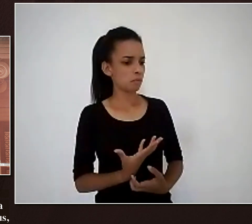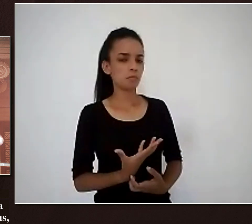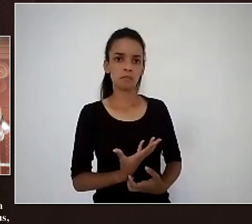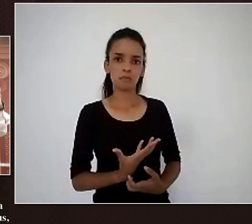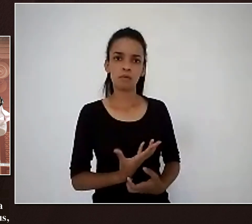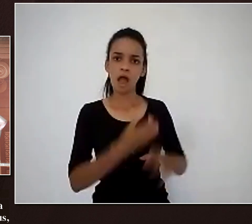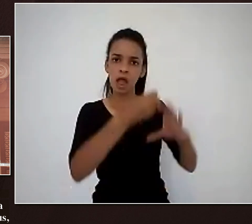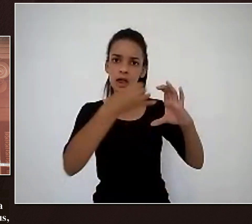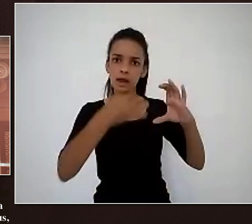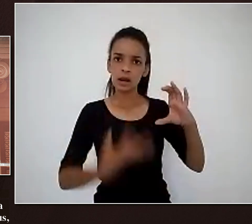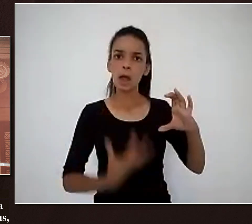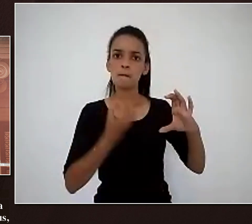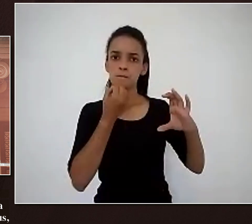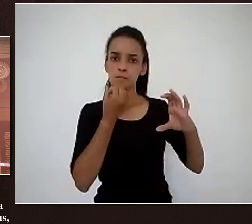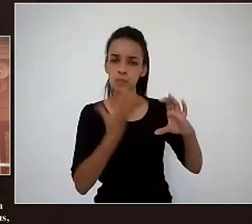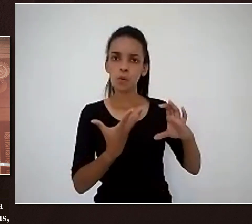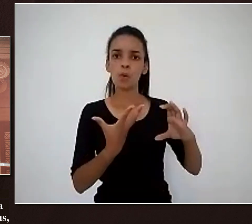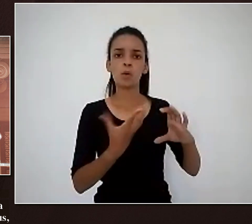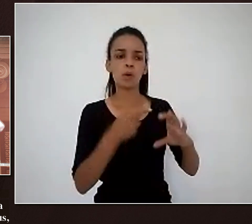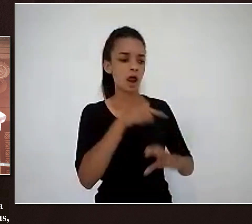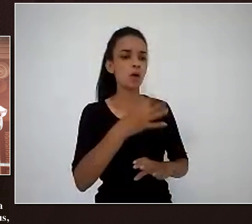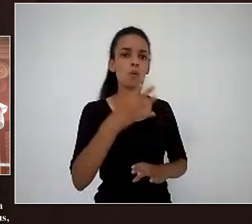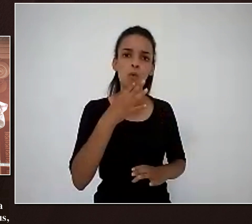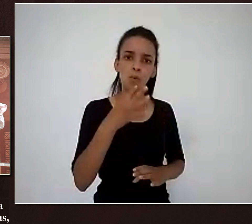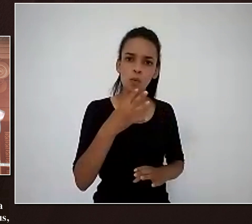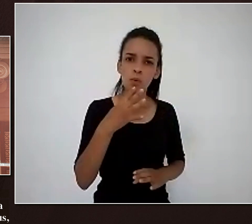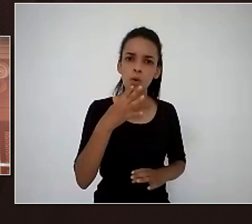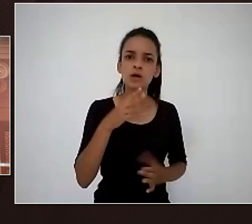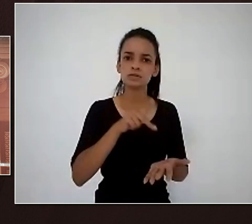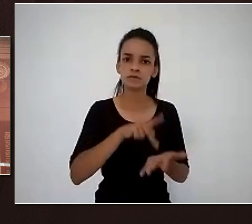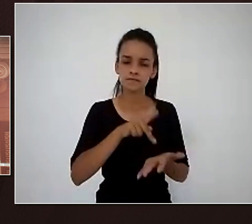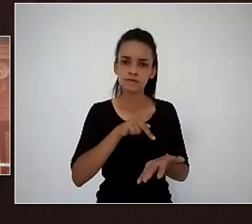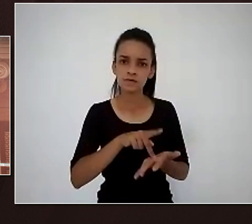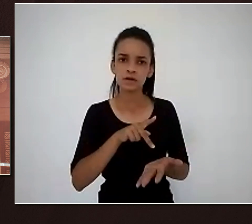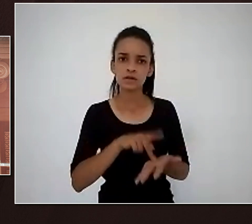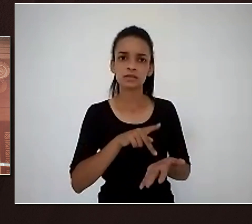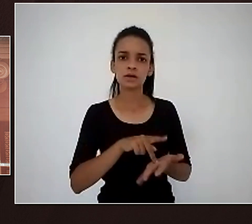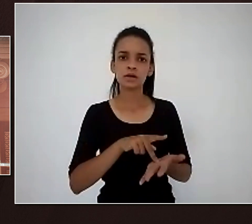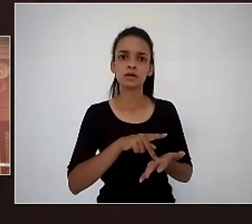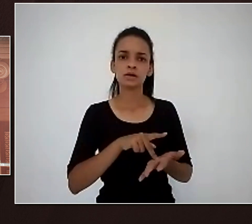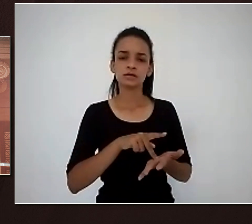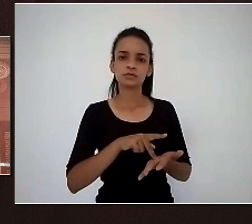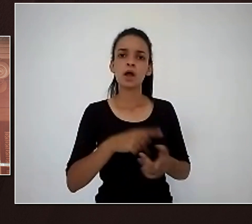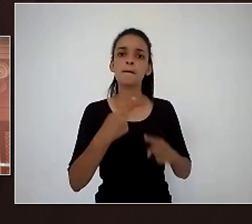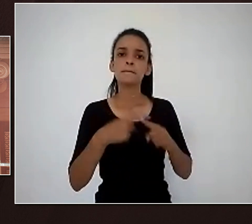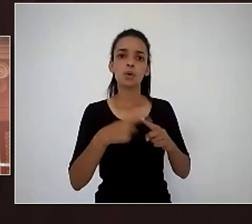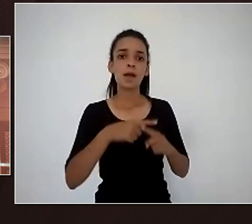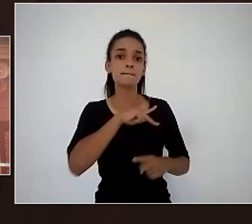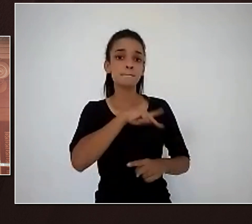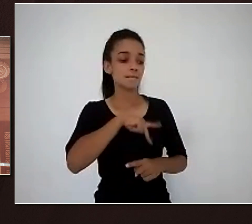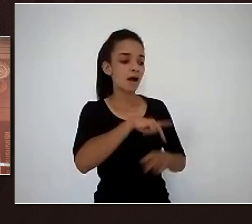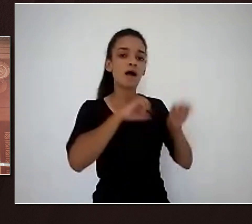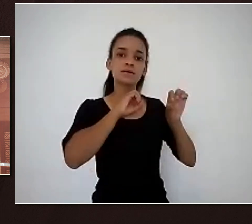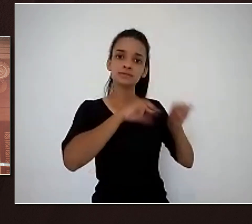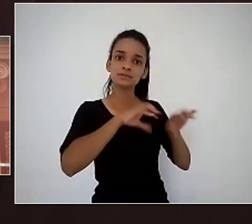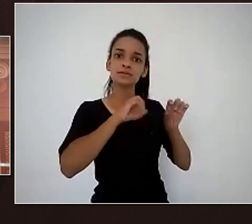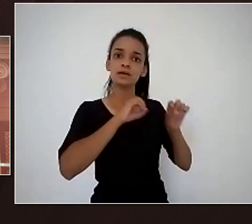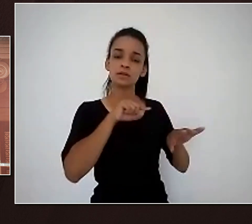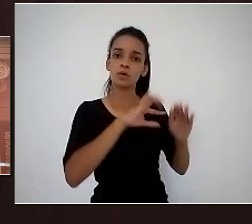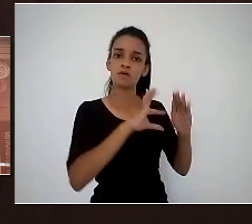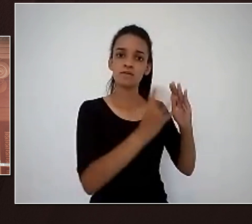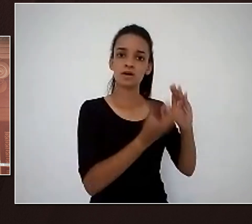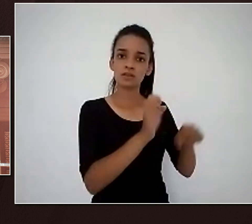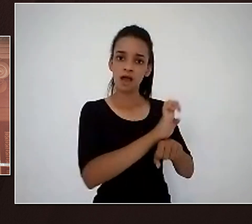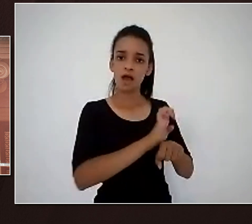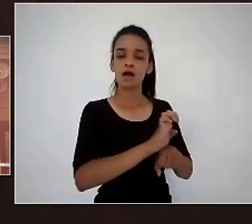né? Eles conhecem a verdade, porque eles foram instruídos por Paulo. Por quê? Porque em Éfeso, vocês se lembram,